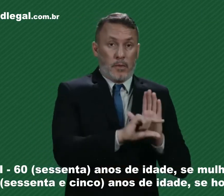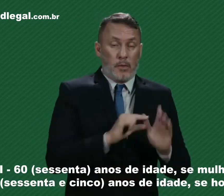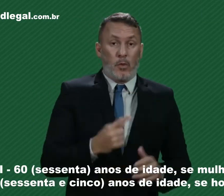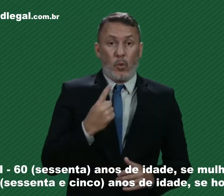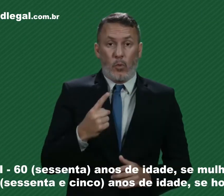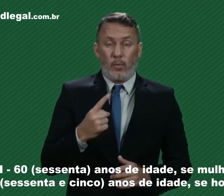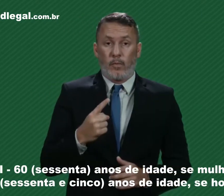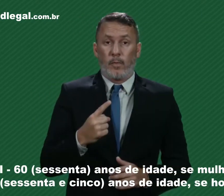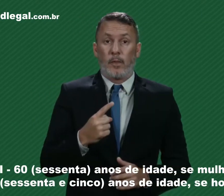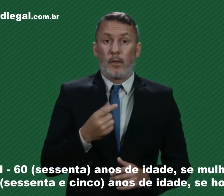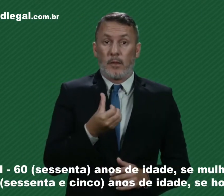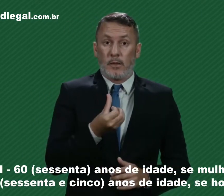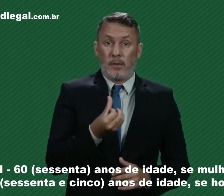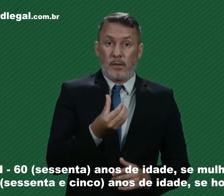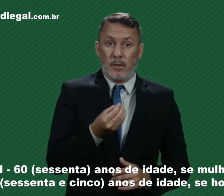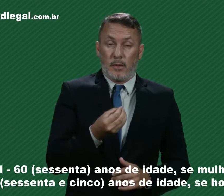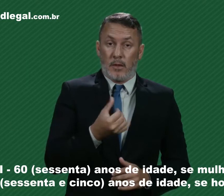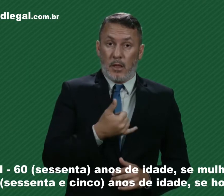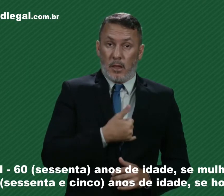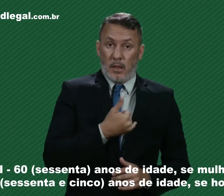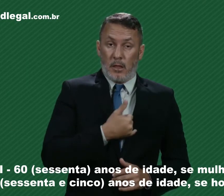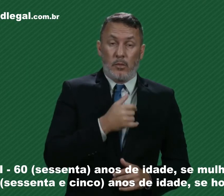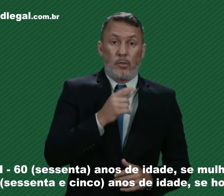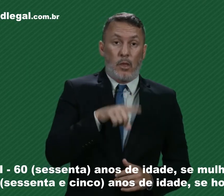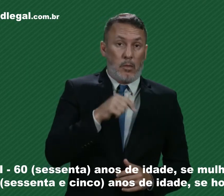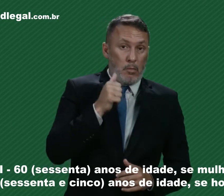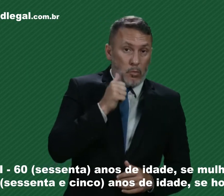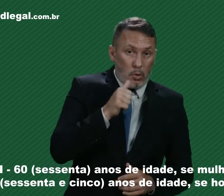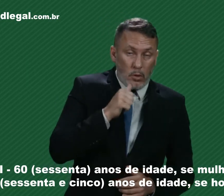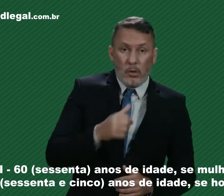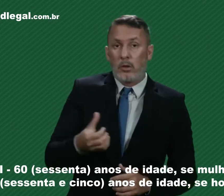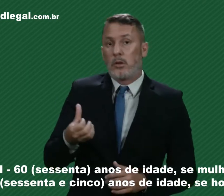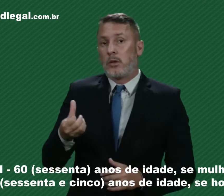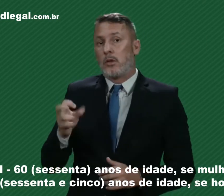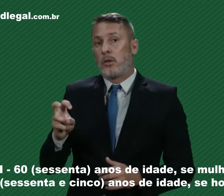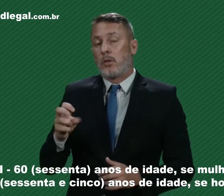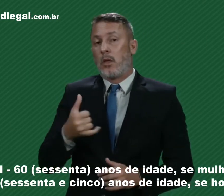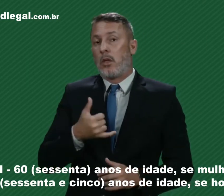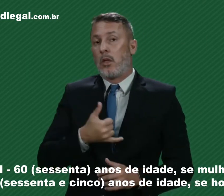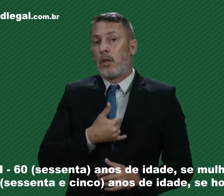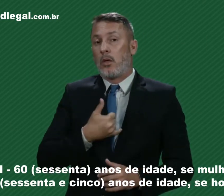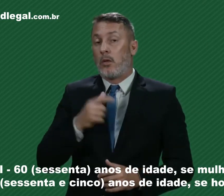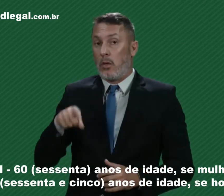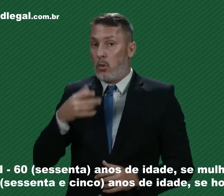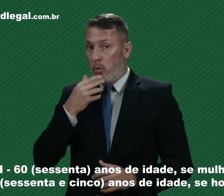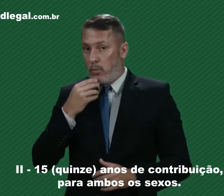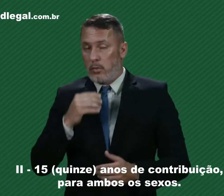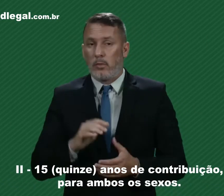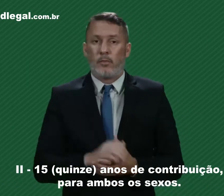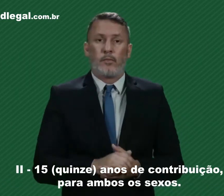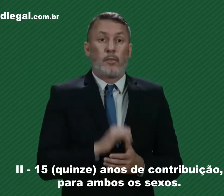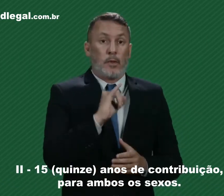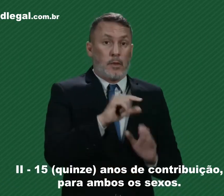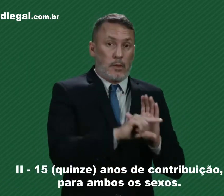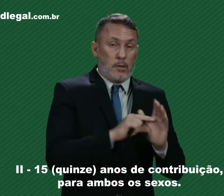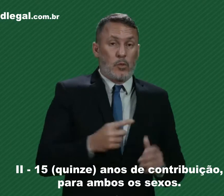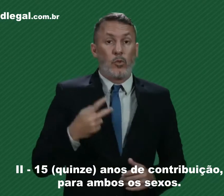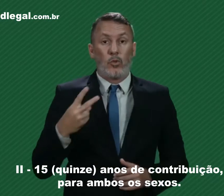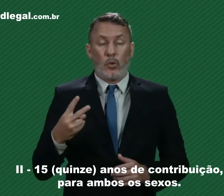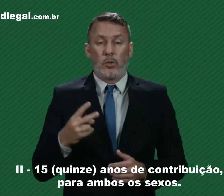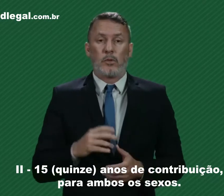Inciso 1. 60 anos de idade, se mulher, e 65 anos de idade, se homem. E, inciso